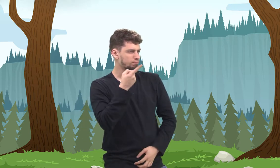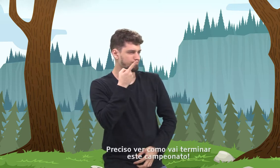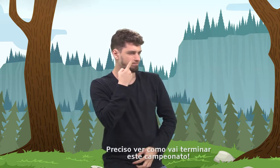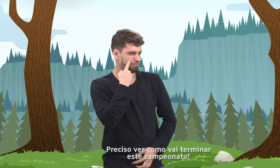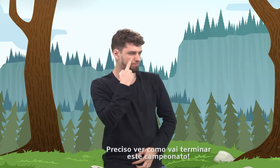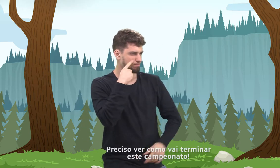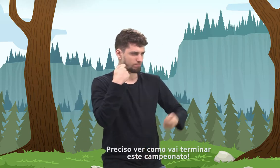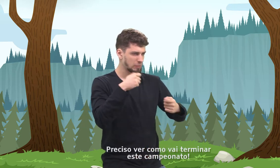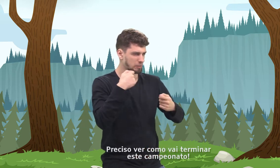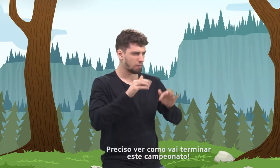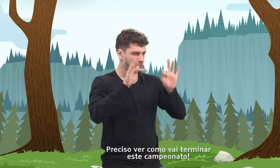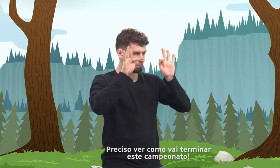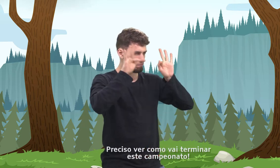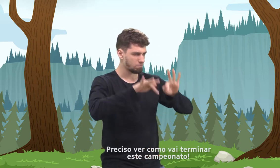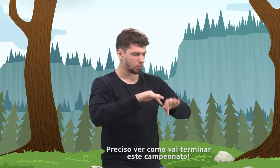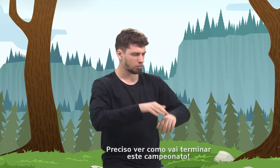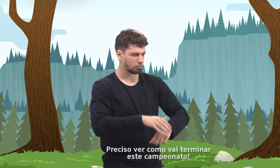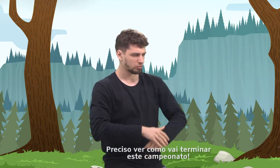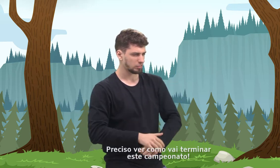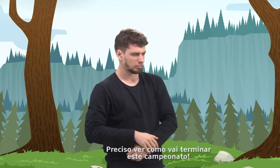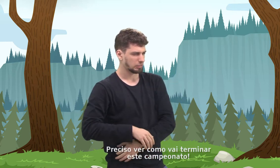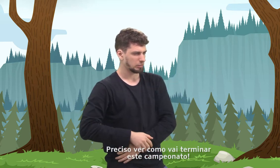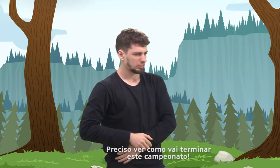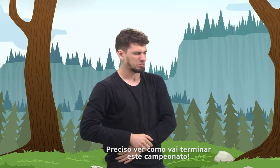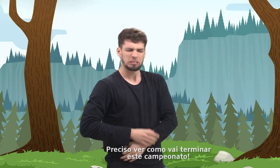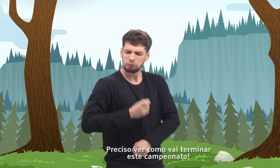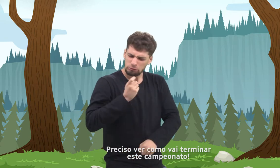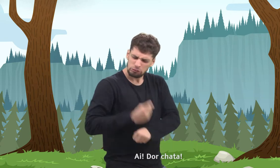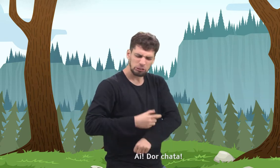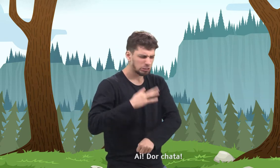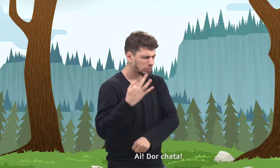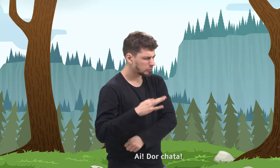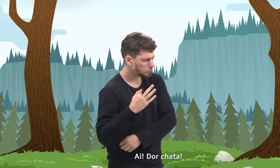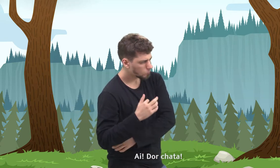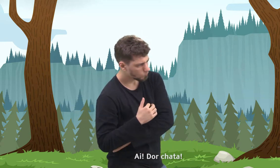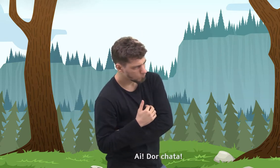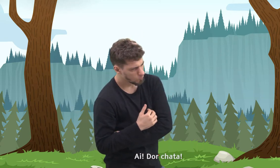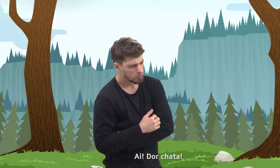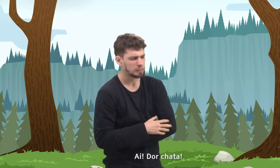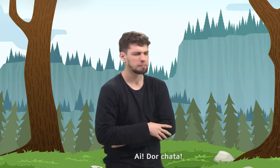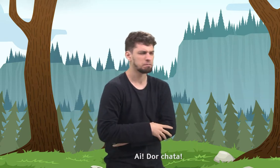preciso ver como vai terminar este campeonato a dor chata